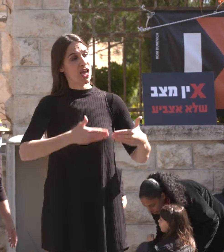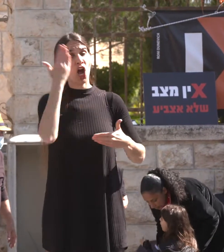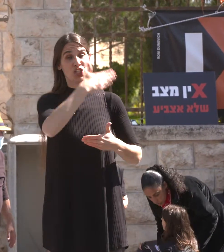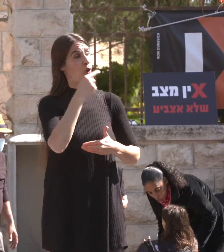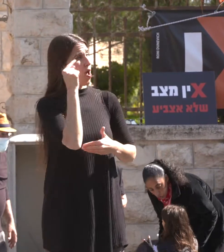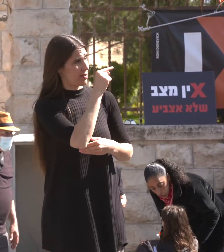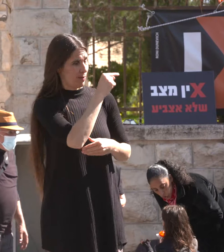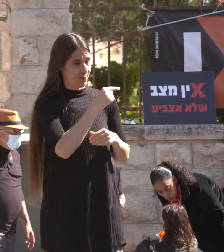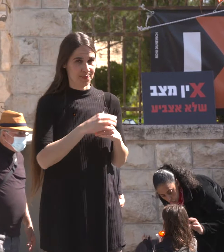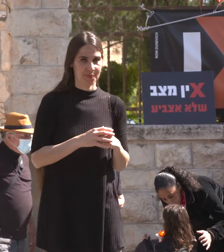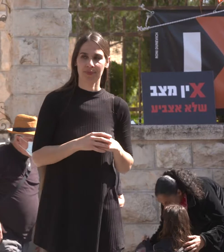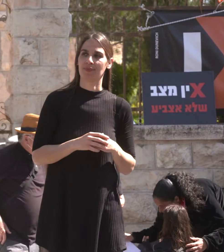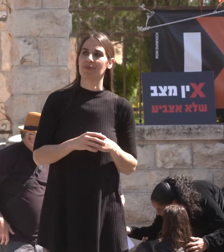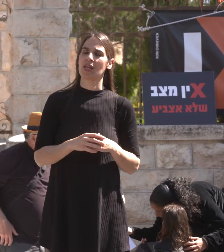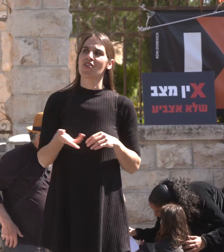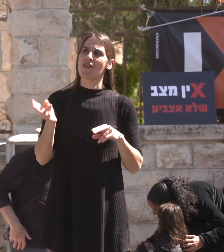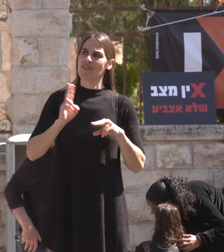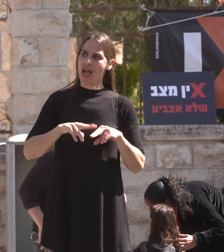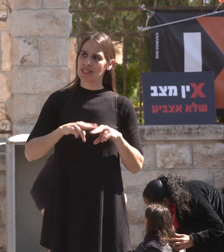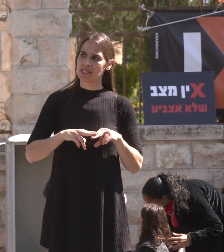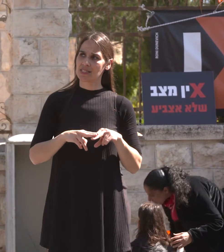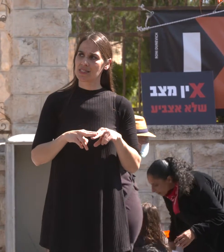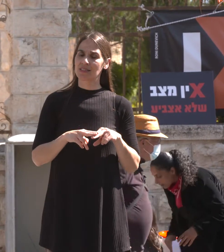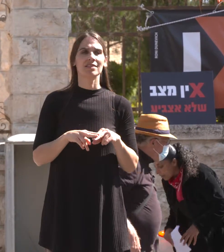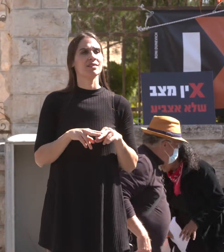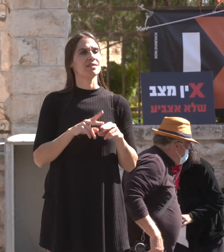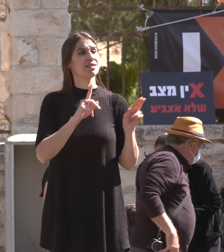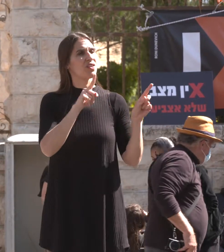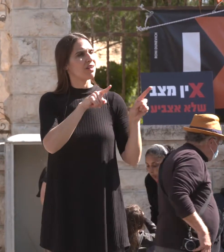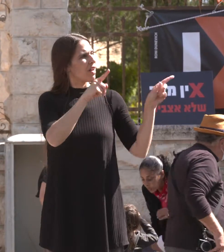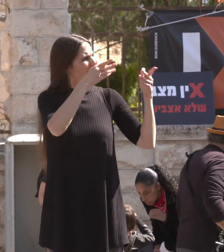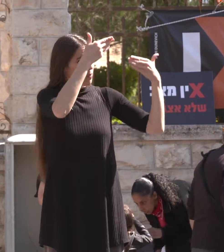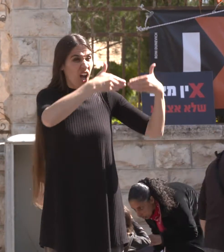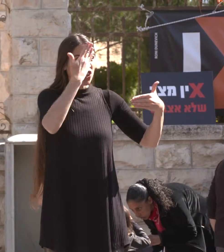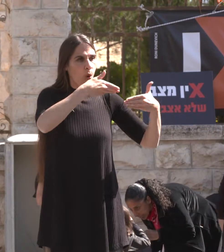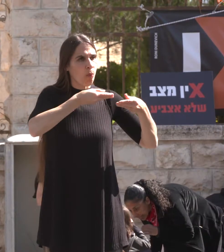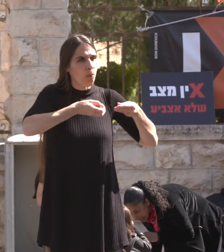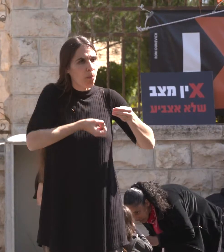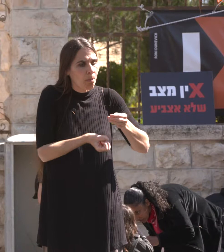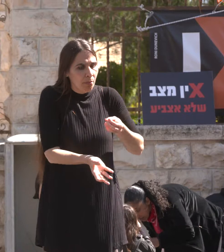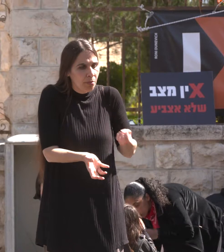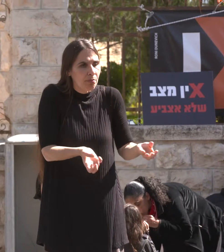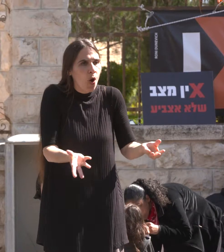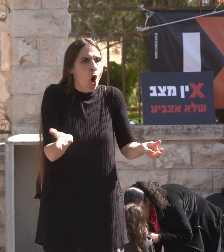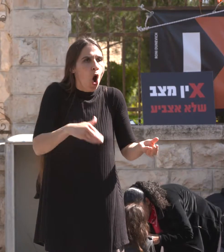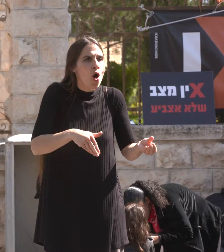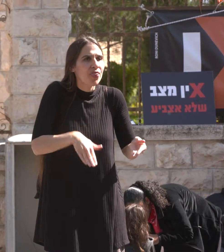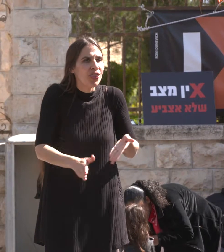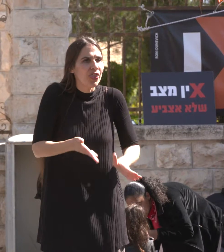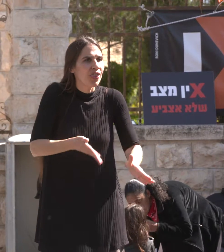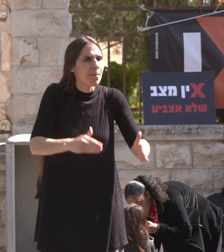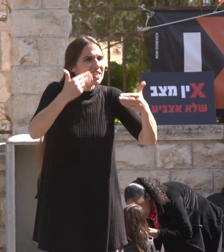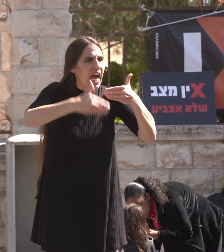הזה. ואז הוא השריץ עוד מסכים ועוד